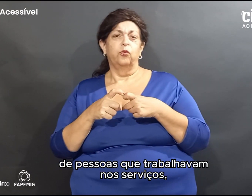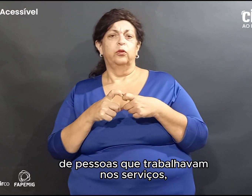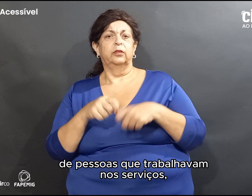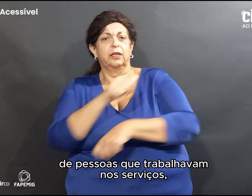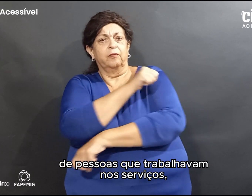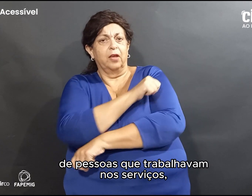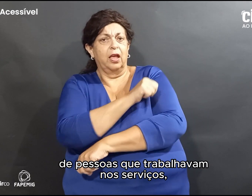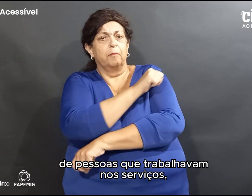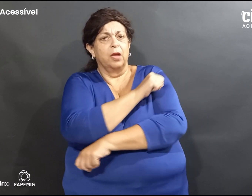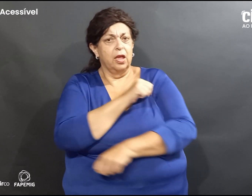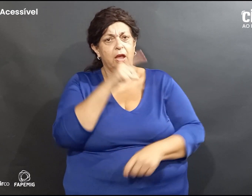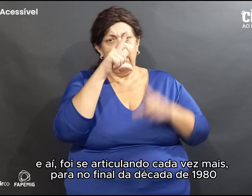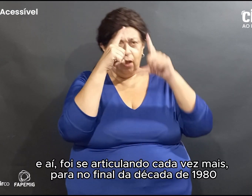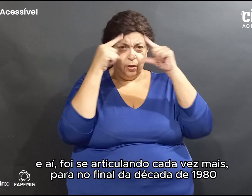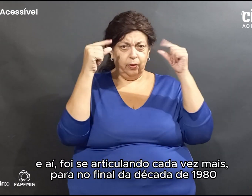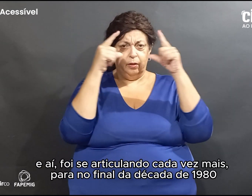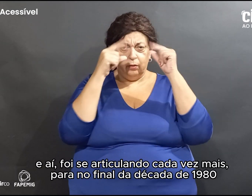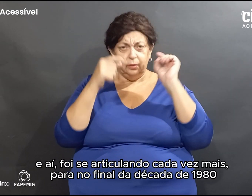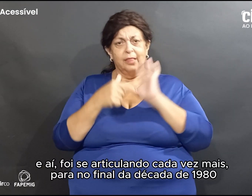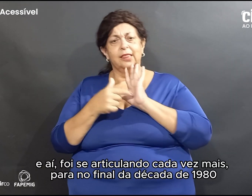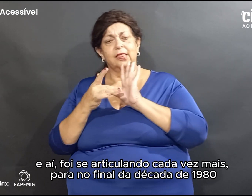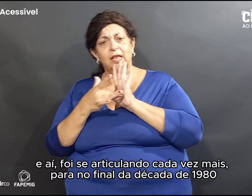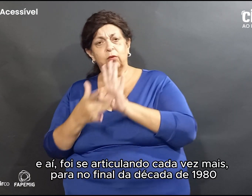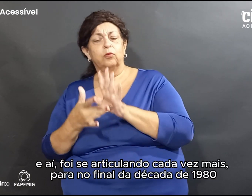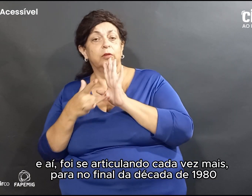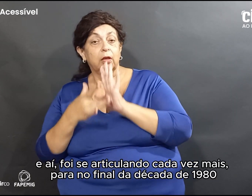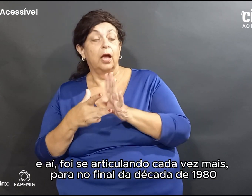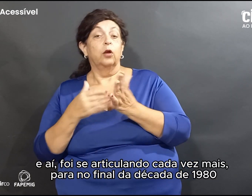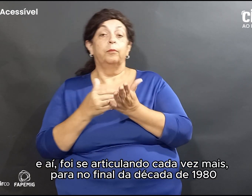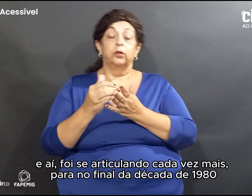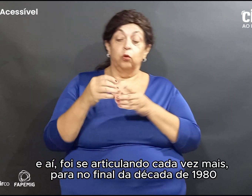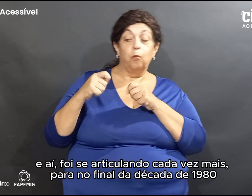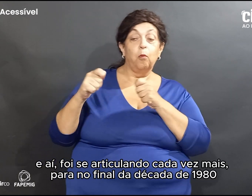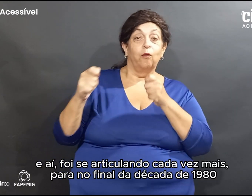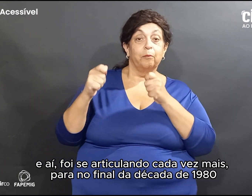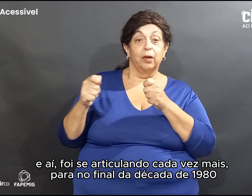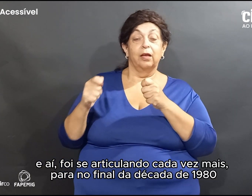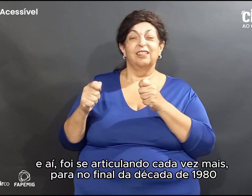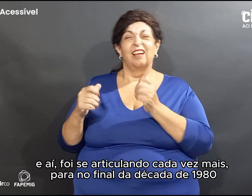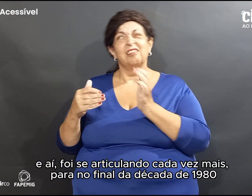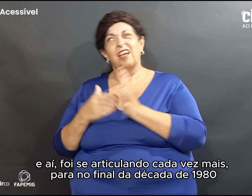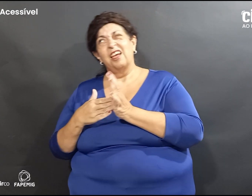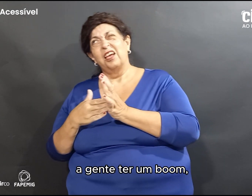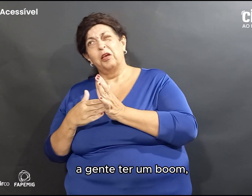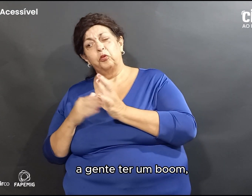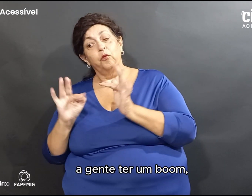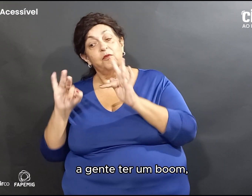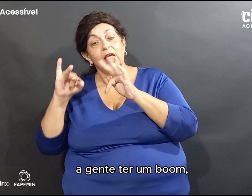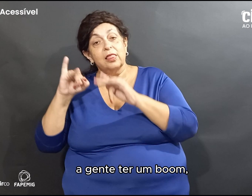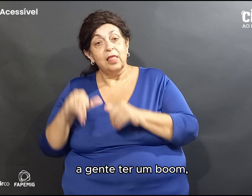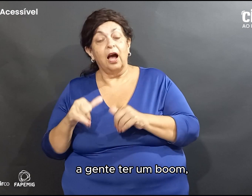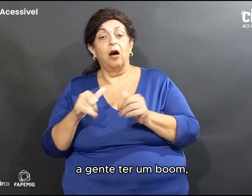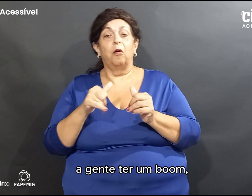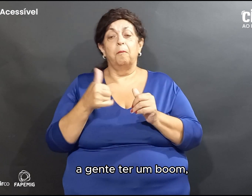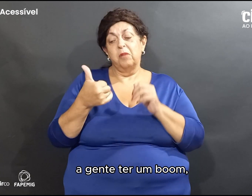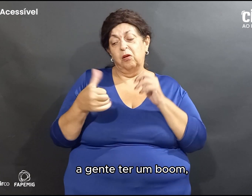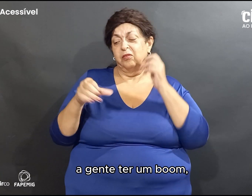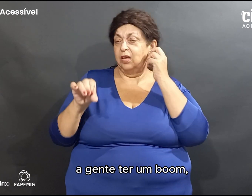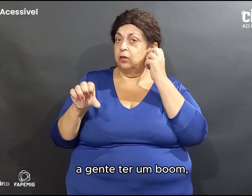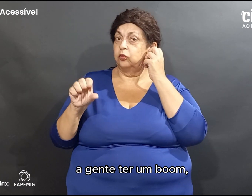nos serviços, e aí foi se articulando cada vez mais para no final da década de 80 a gente ter aí um